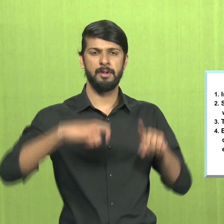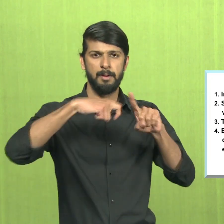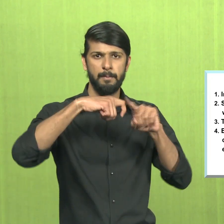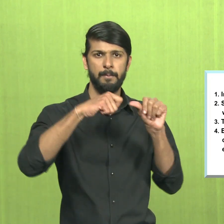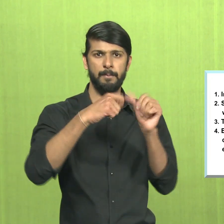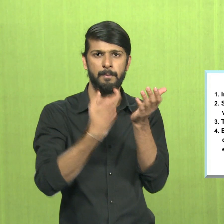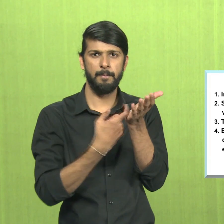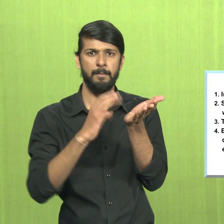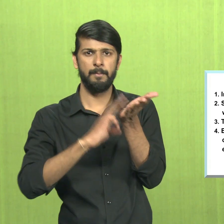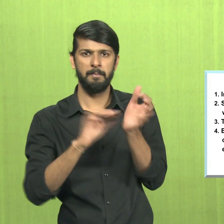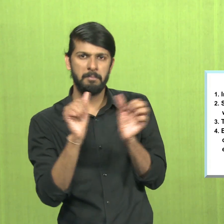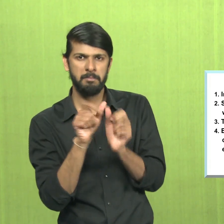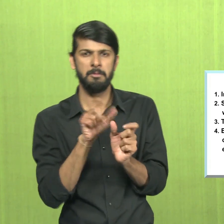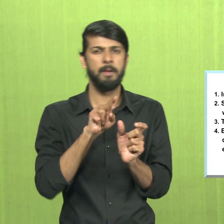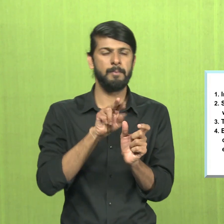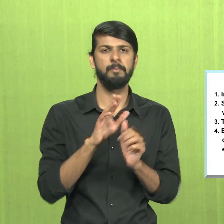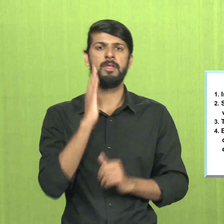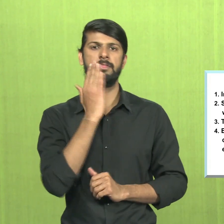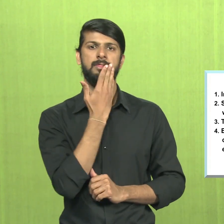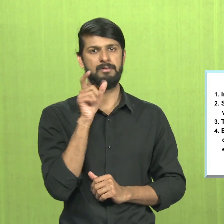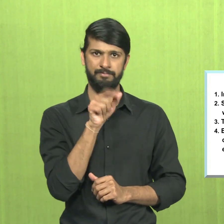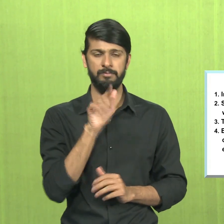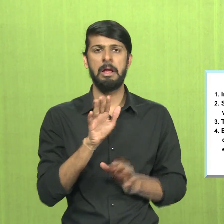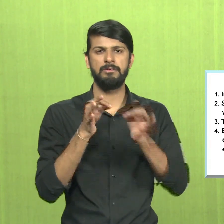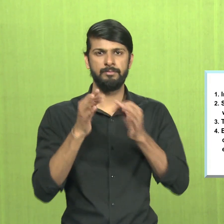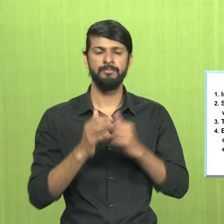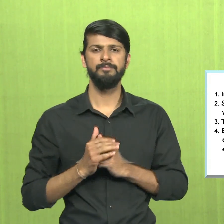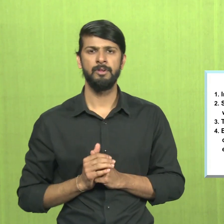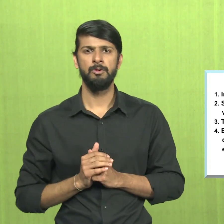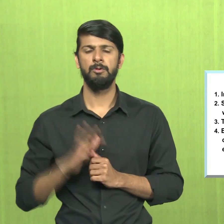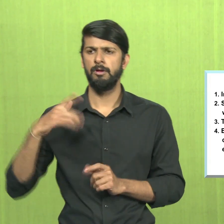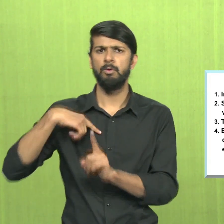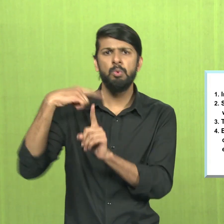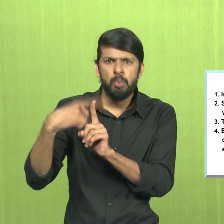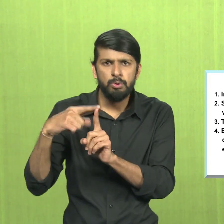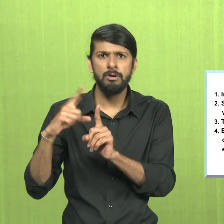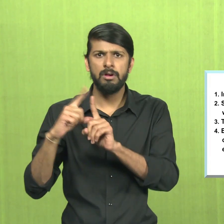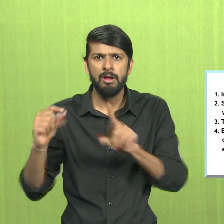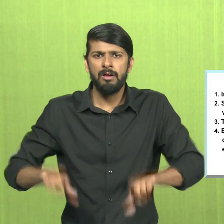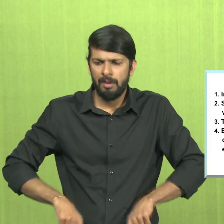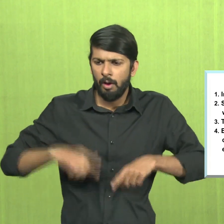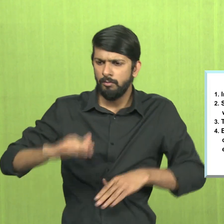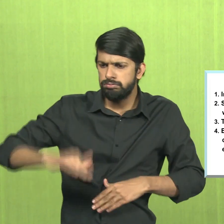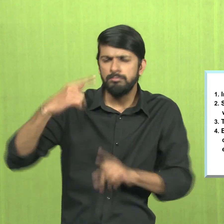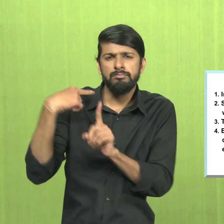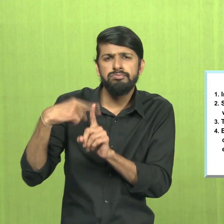के विषय में प्रिंसिपल एसके शर्मा थे ऑब्जेक्शन एंड फैक्ट